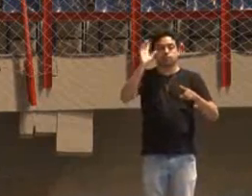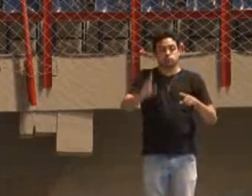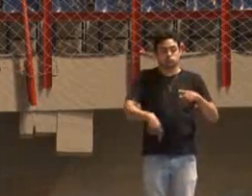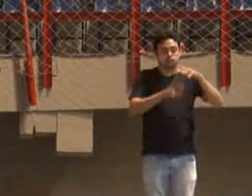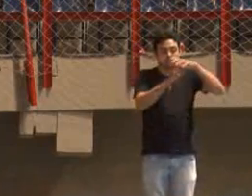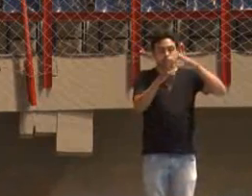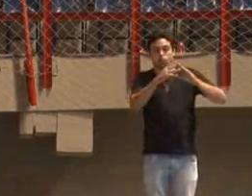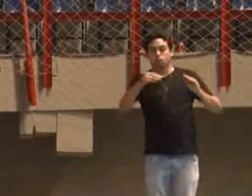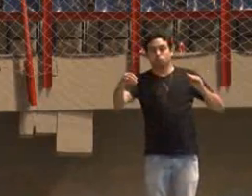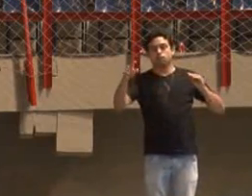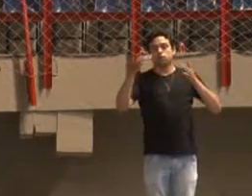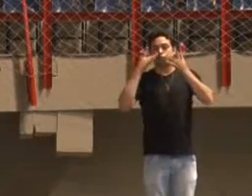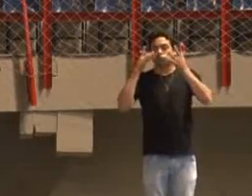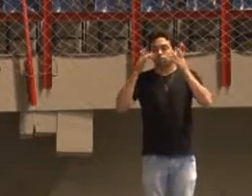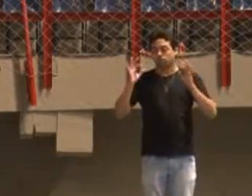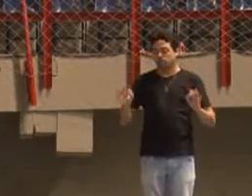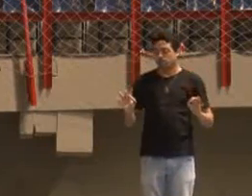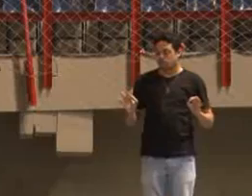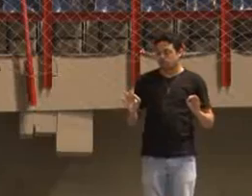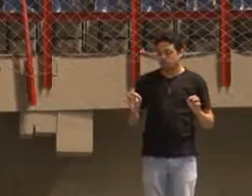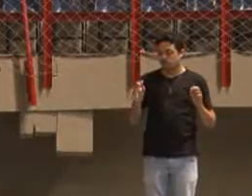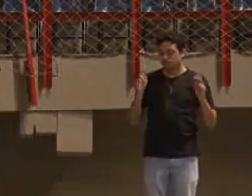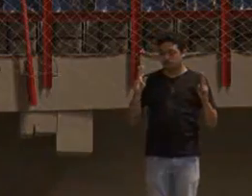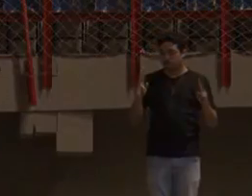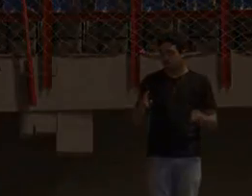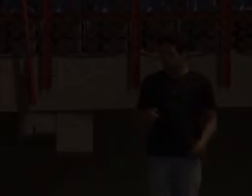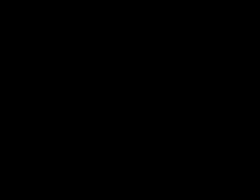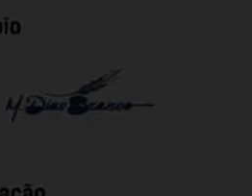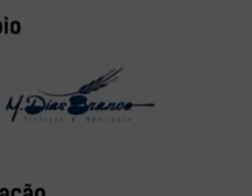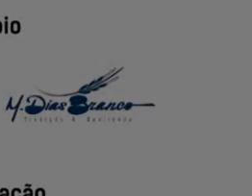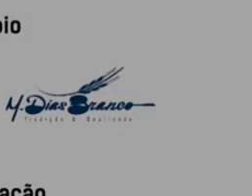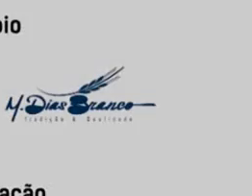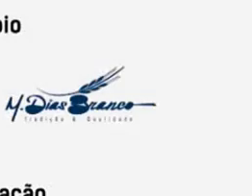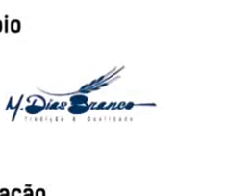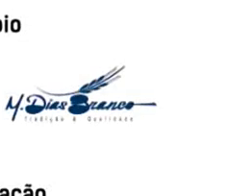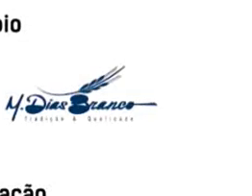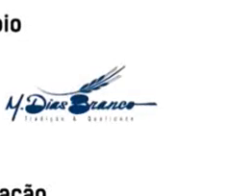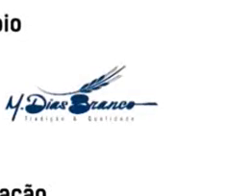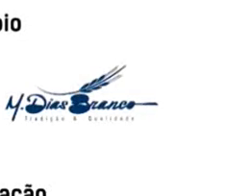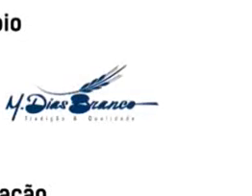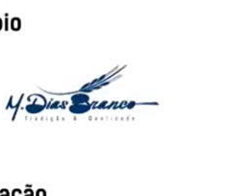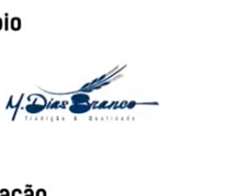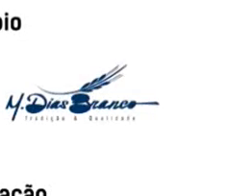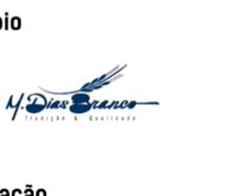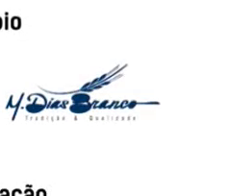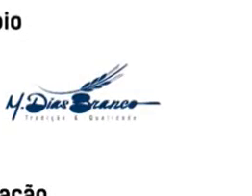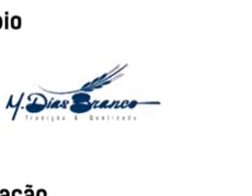uma das artes cênicas que é o teatro, ok? Tranquilinho? Beleza.